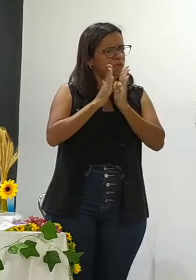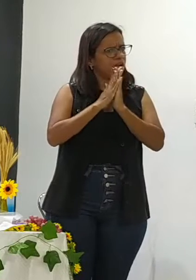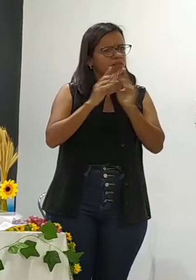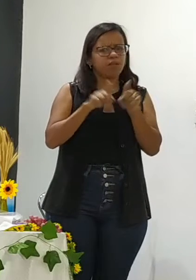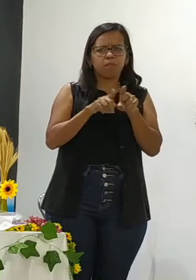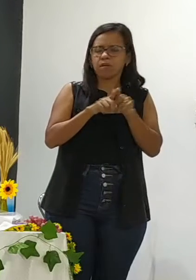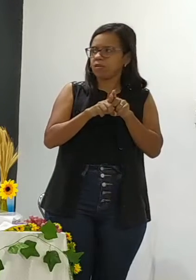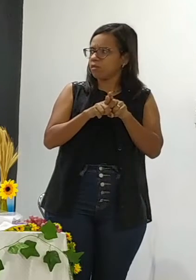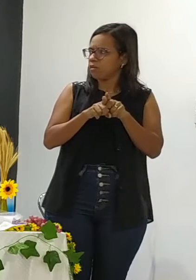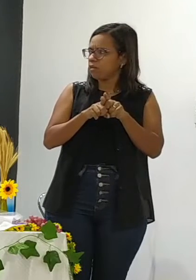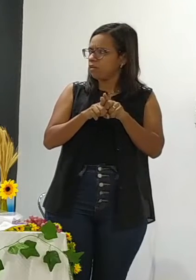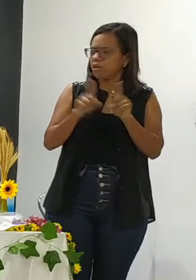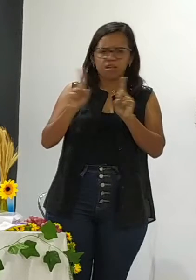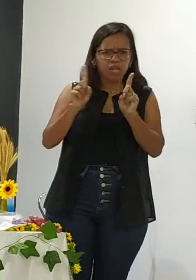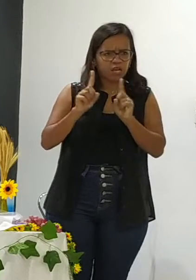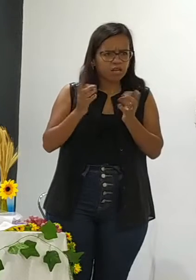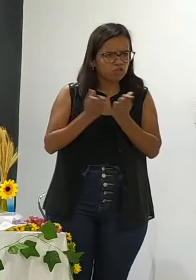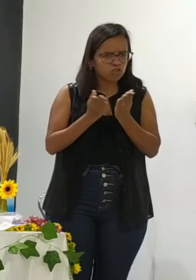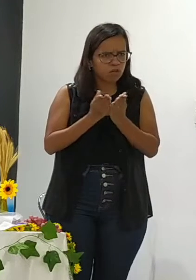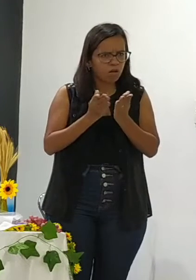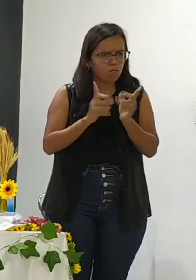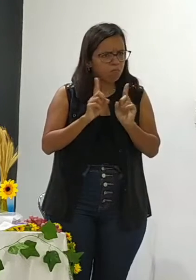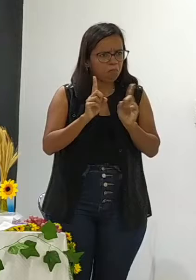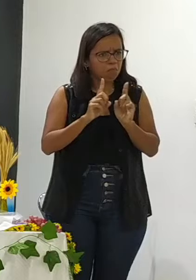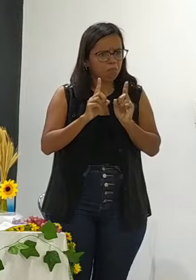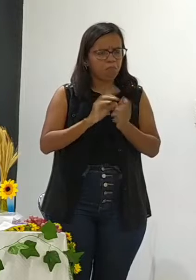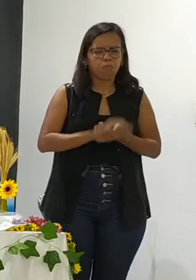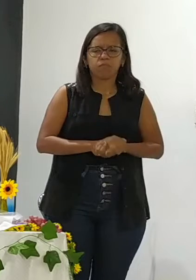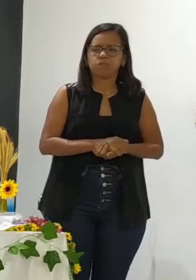Aí ela falou: mas ele não é crente não, não chama ele aqui.